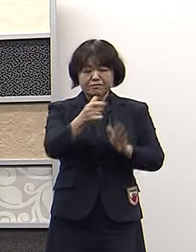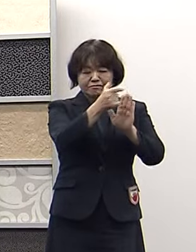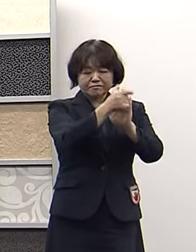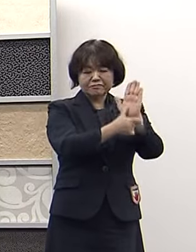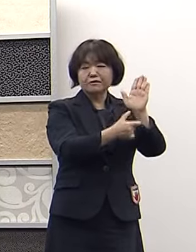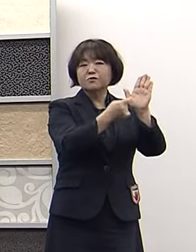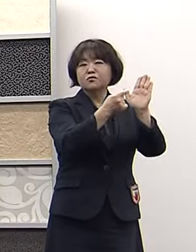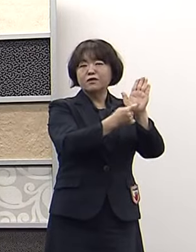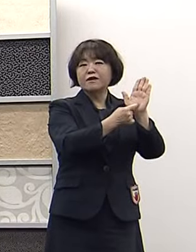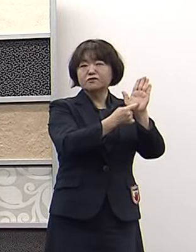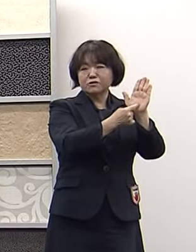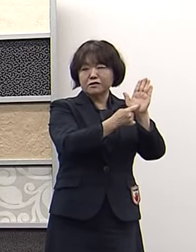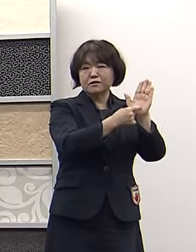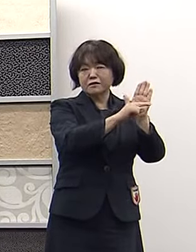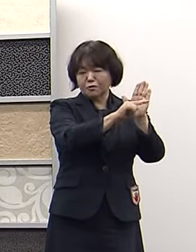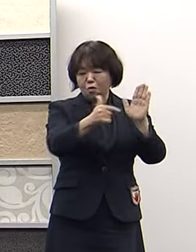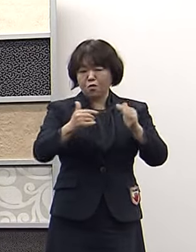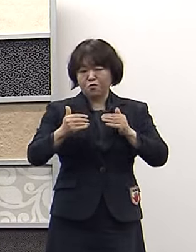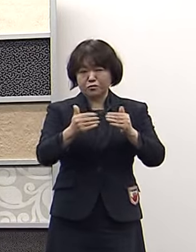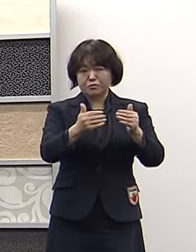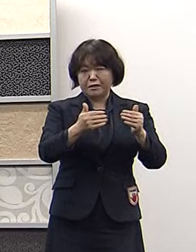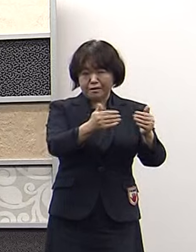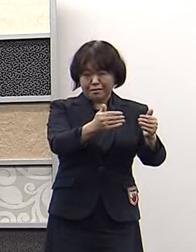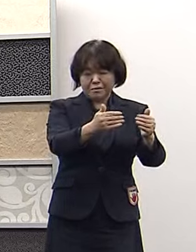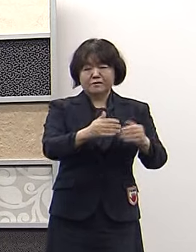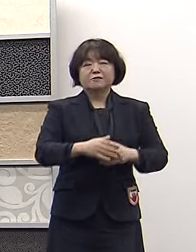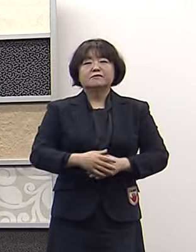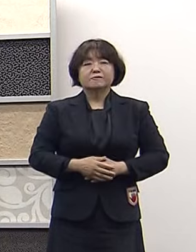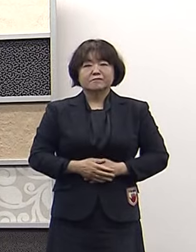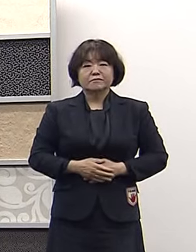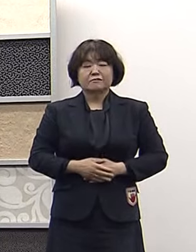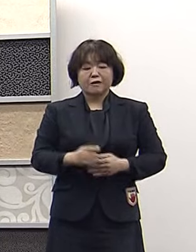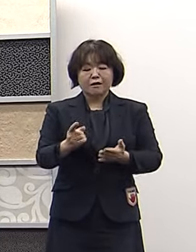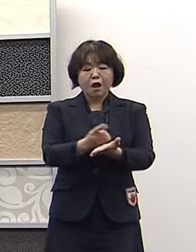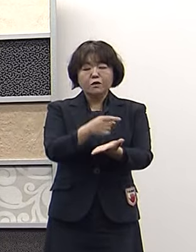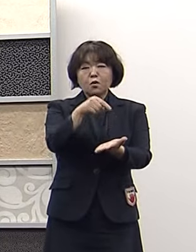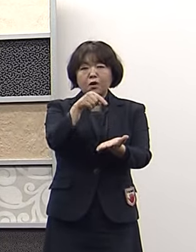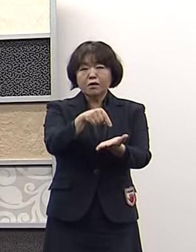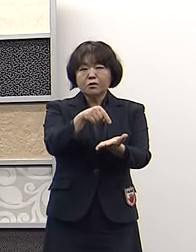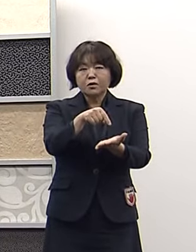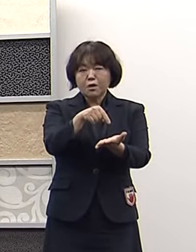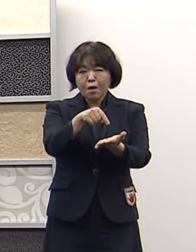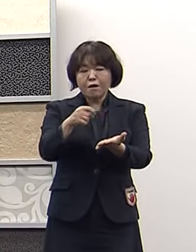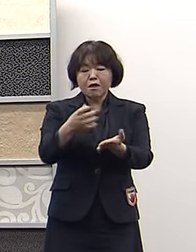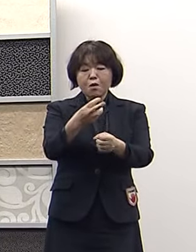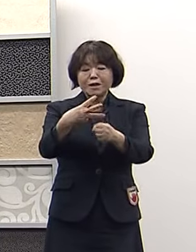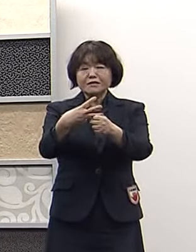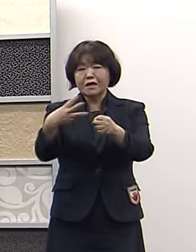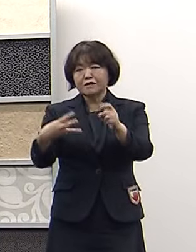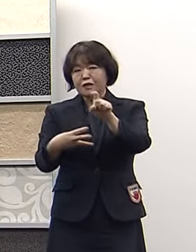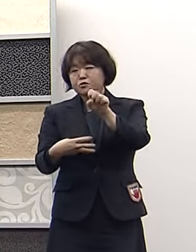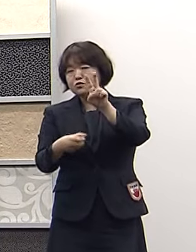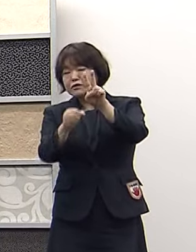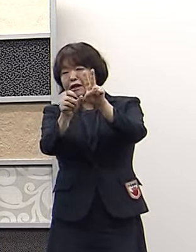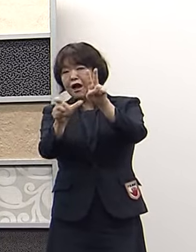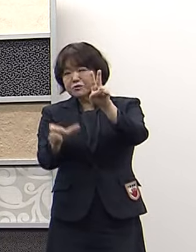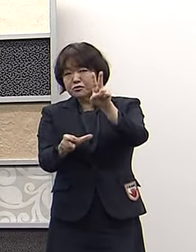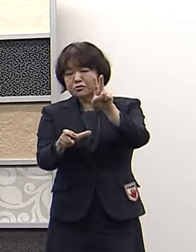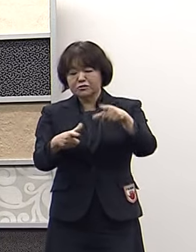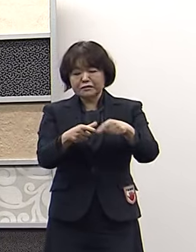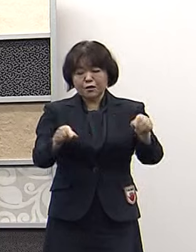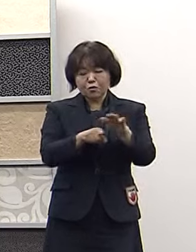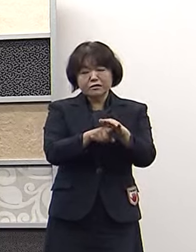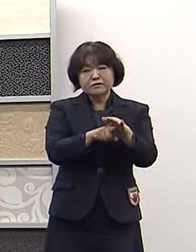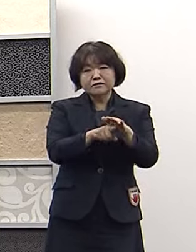り組みを進めているところはご案内のとおりであります。ガイドラインですが、これ、令和3年12月、全国に先駆け